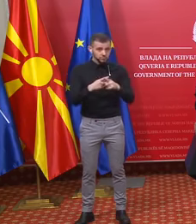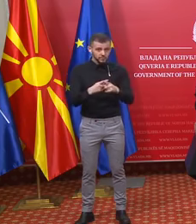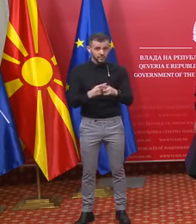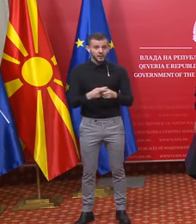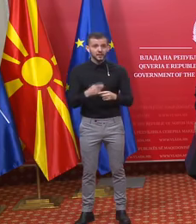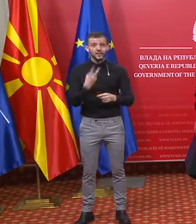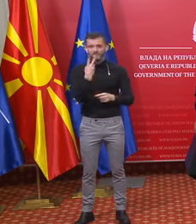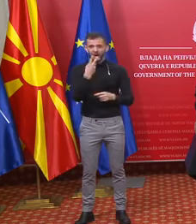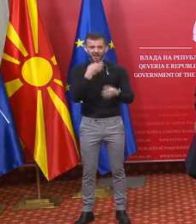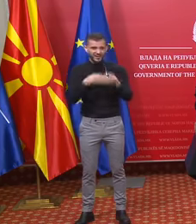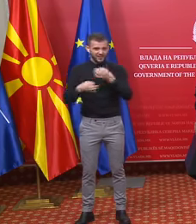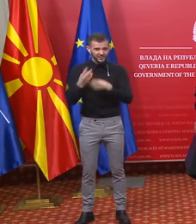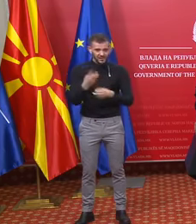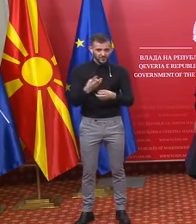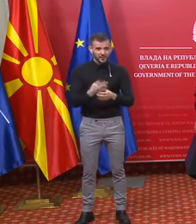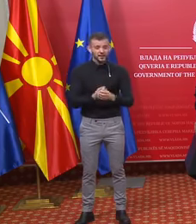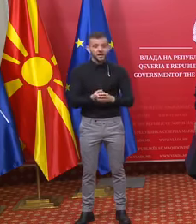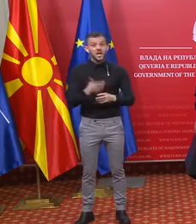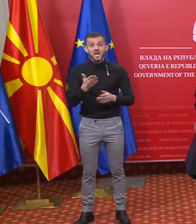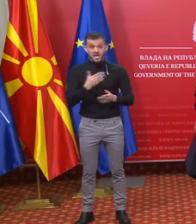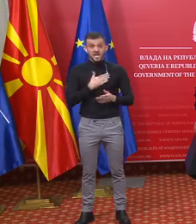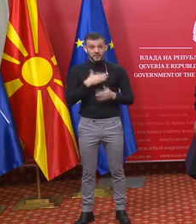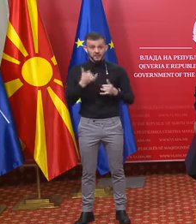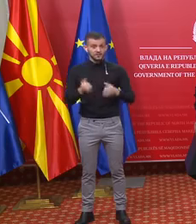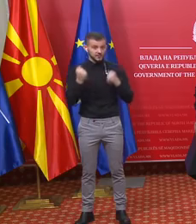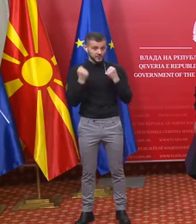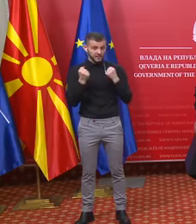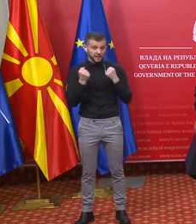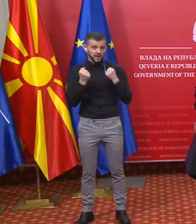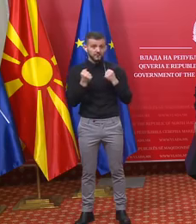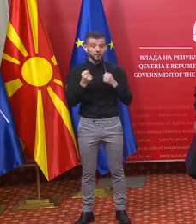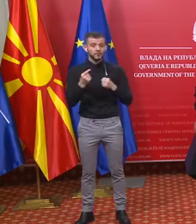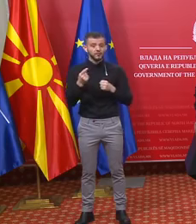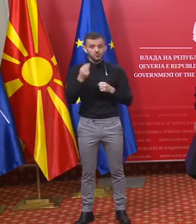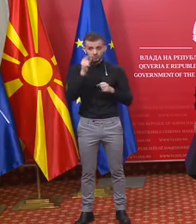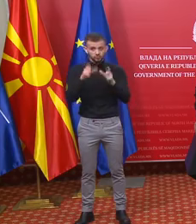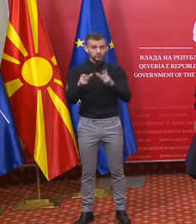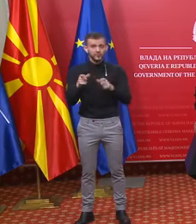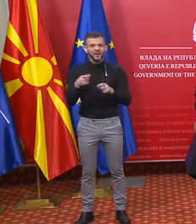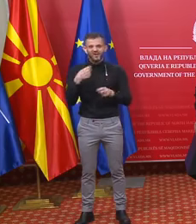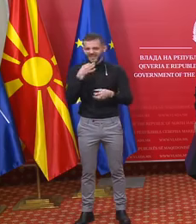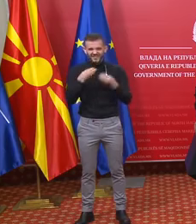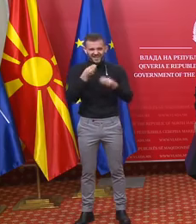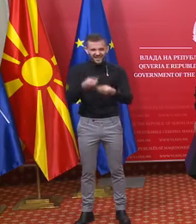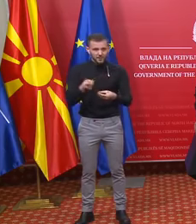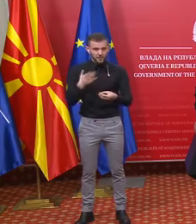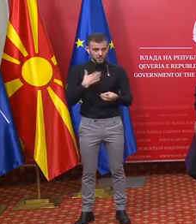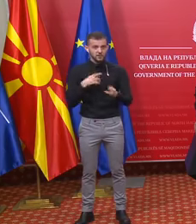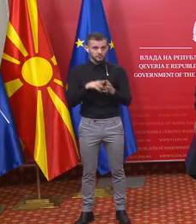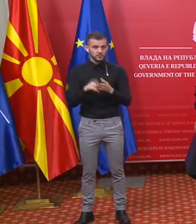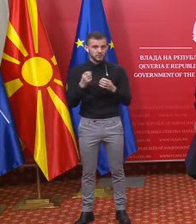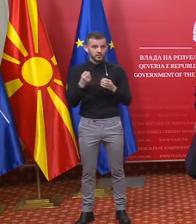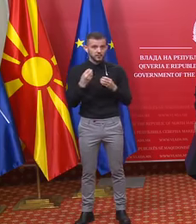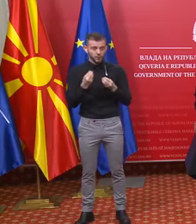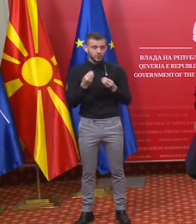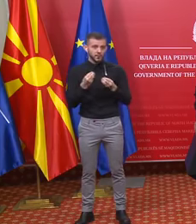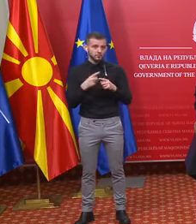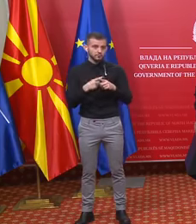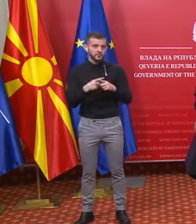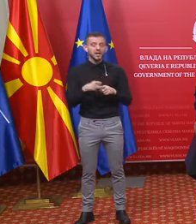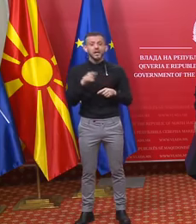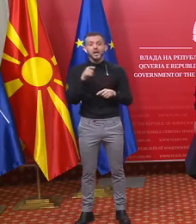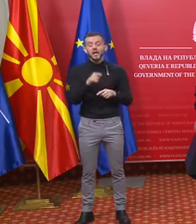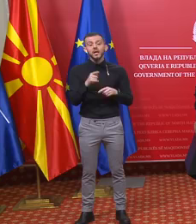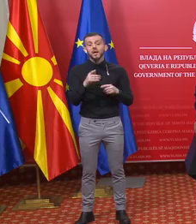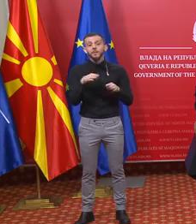двата лека, имали излекувани пациенти од неа, колку се тие пациенти, се бараат ли нови